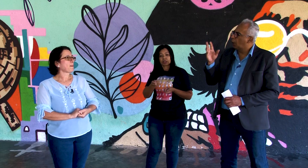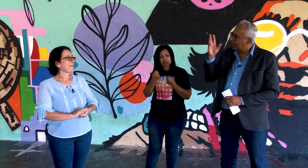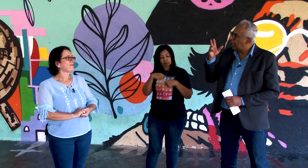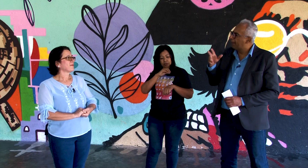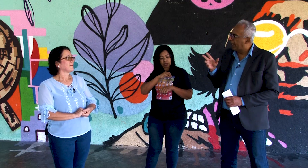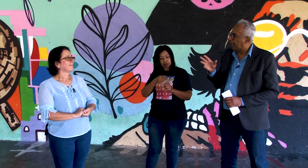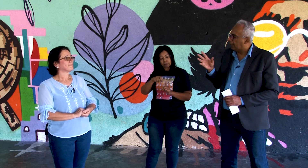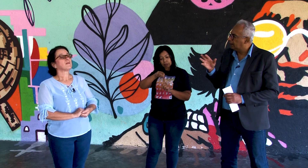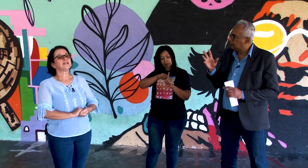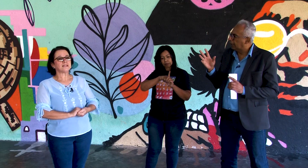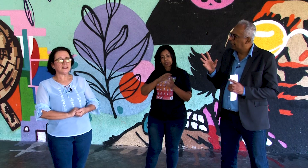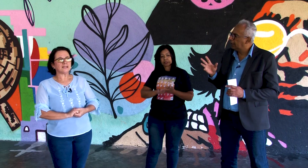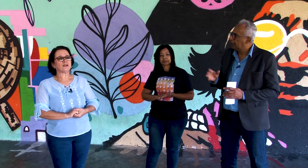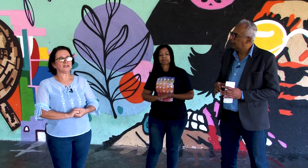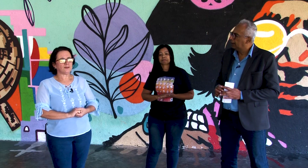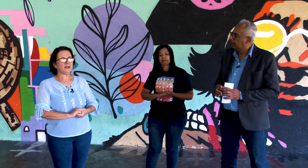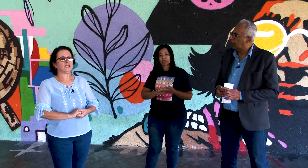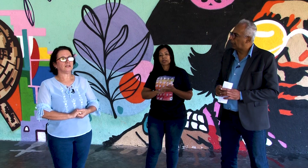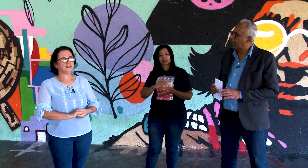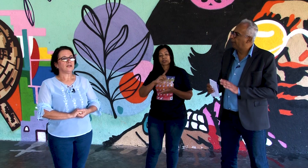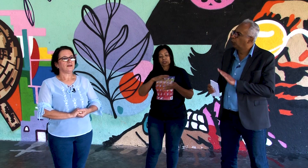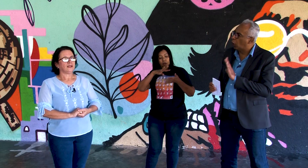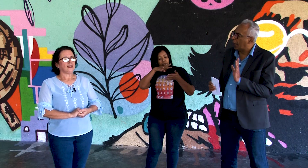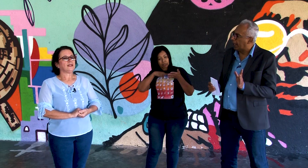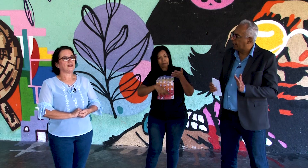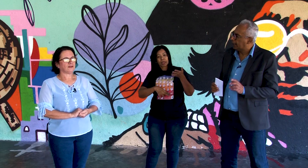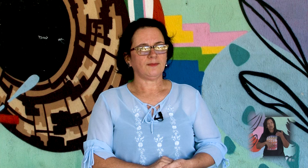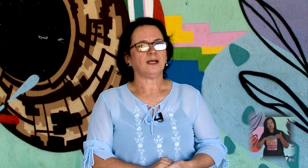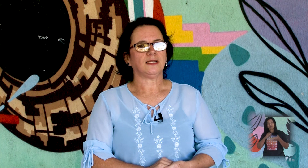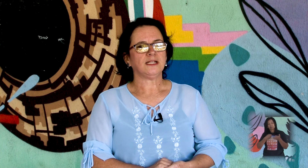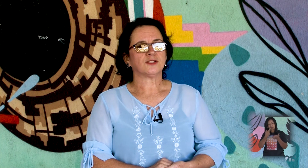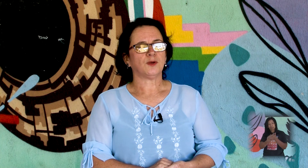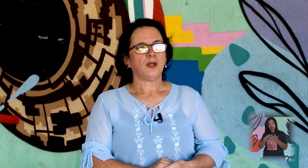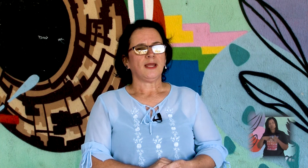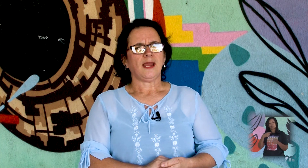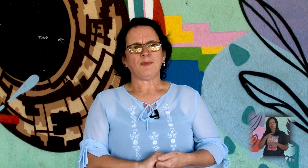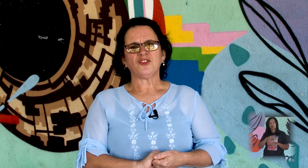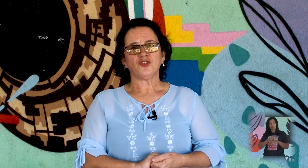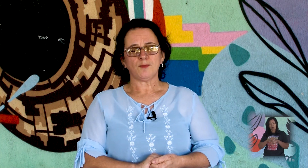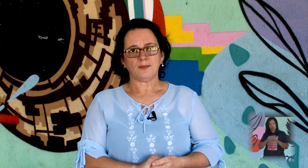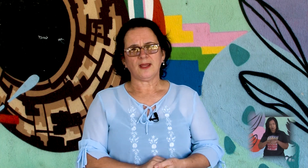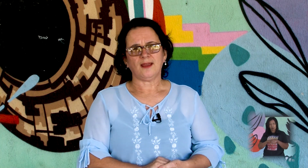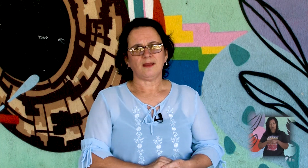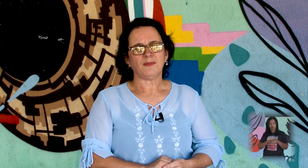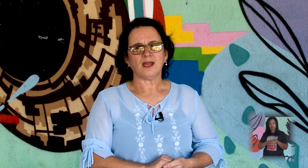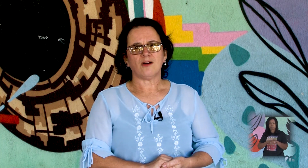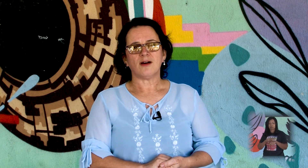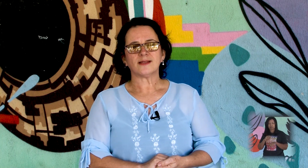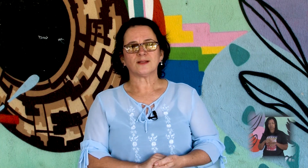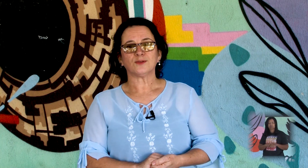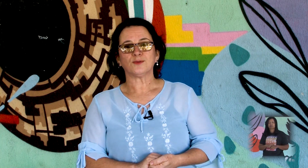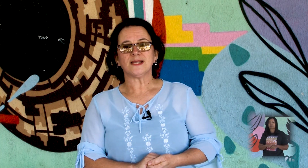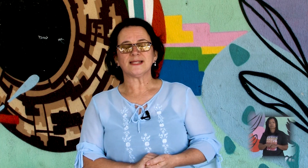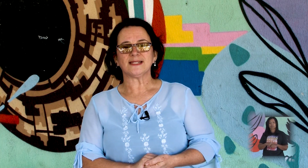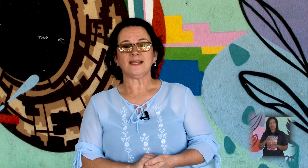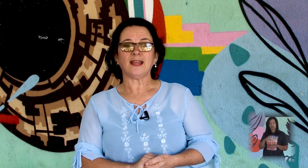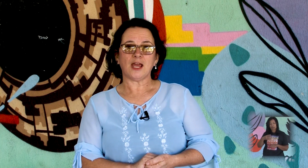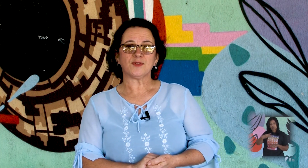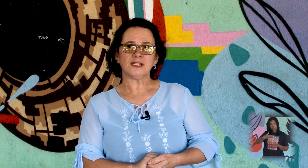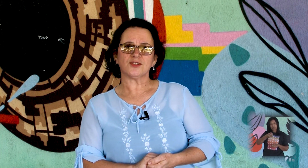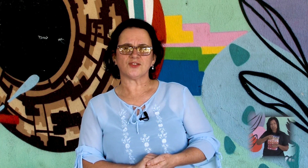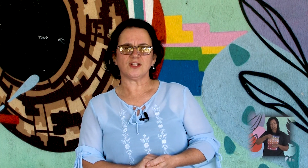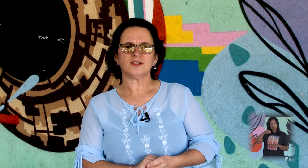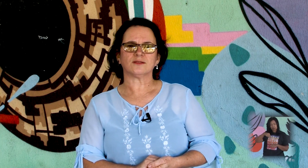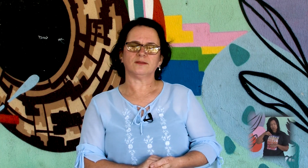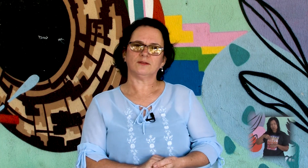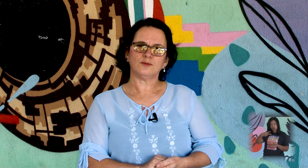conhecimento que tem uma tabela, né? Sim, tem uma tabela. Uma tabela por hora. Tem uma tabela, isso. A partir de meia hora são 2